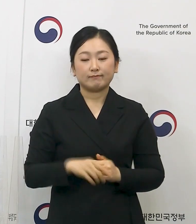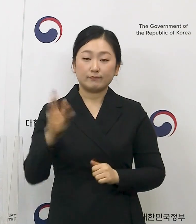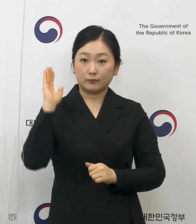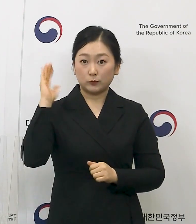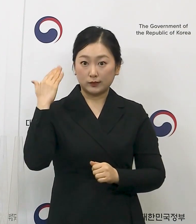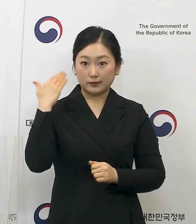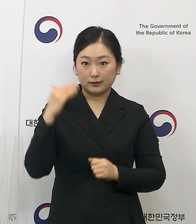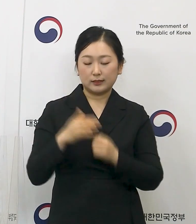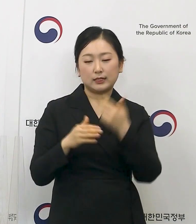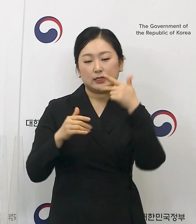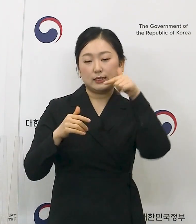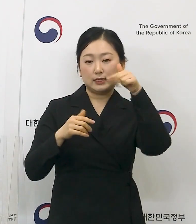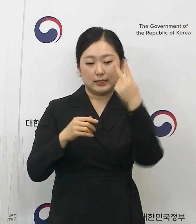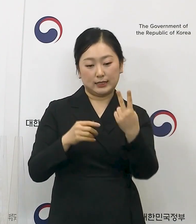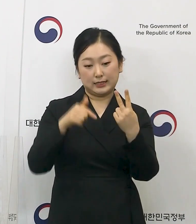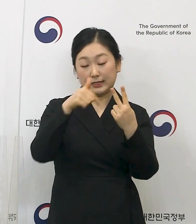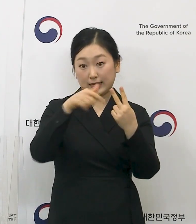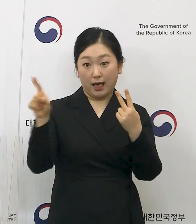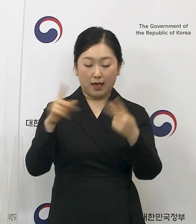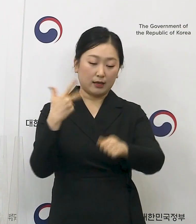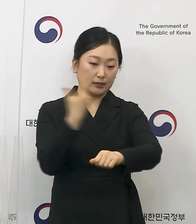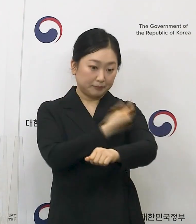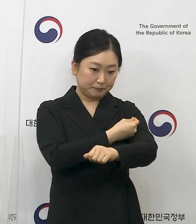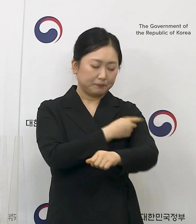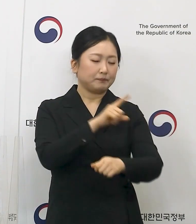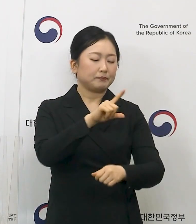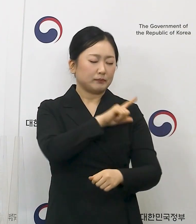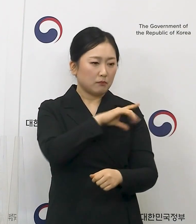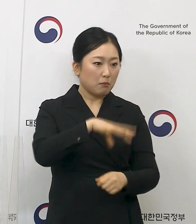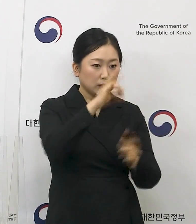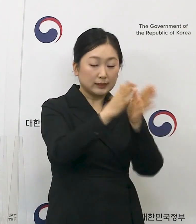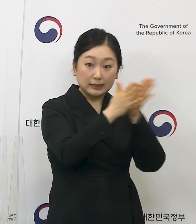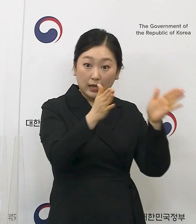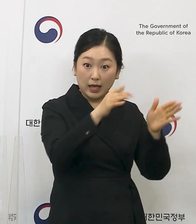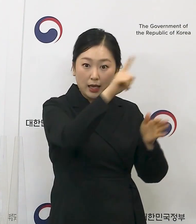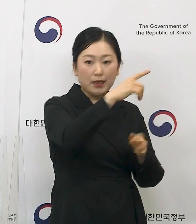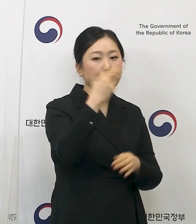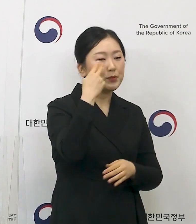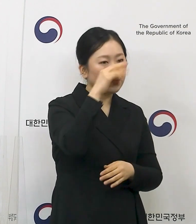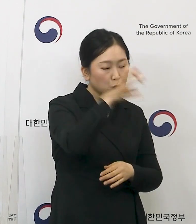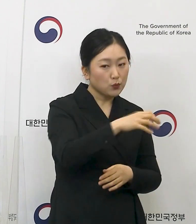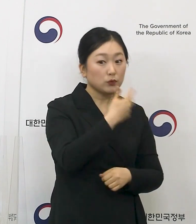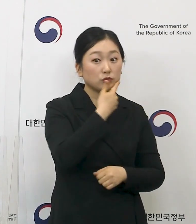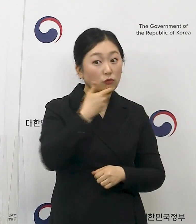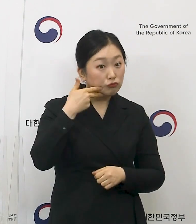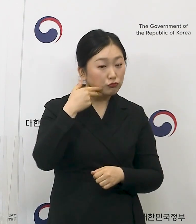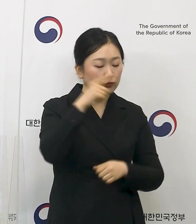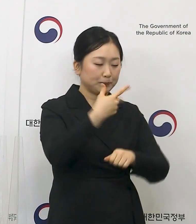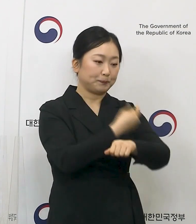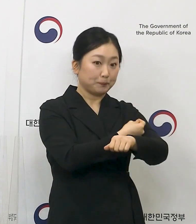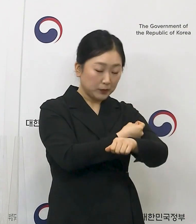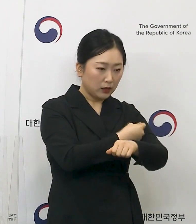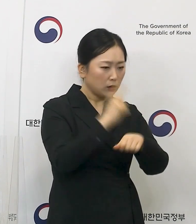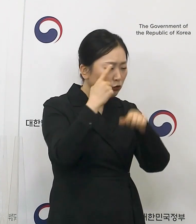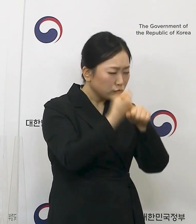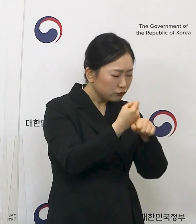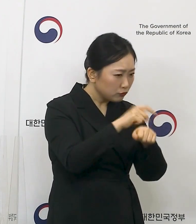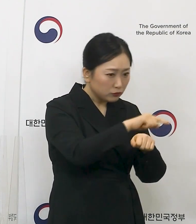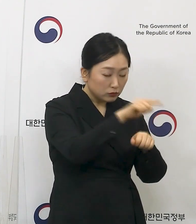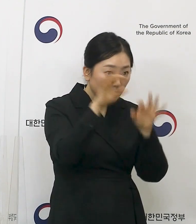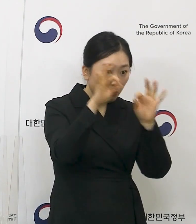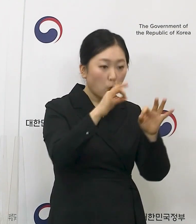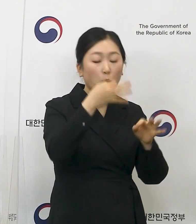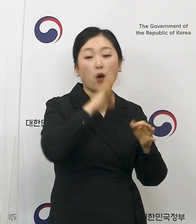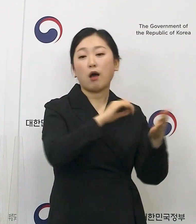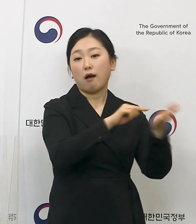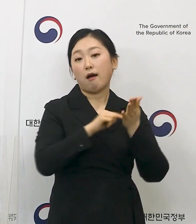최근 가장 먼저 이가 접종을 시작한 미국과 영국에서 접종 후 효과 연구가 발표되었습니다.